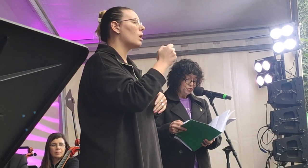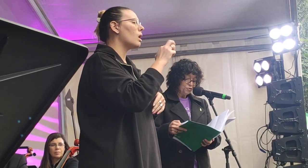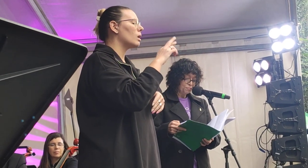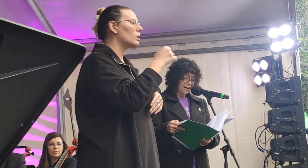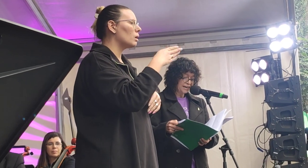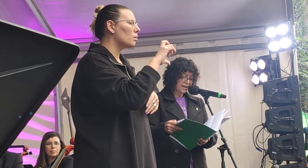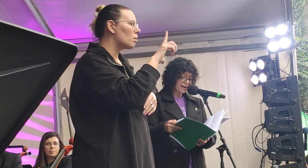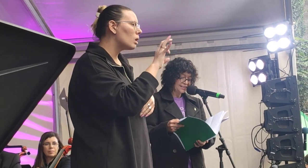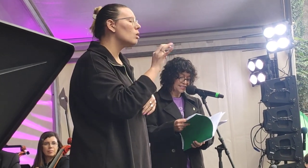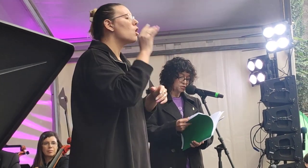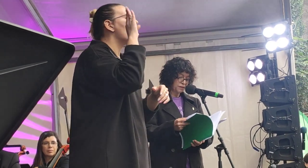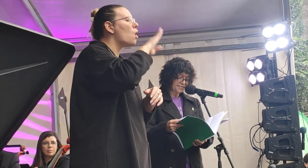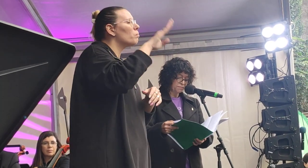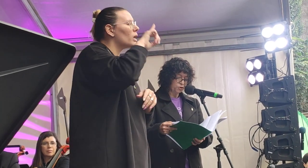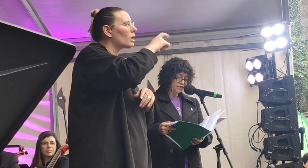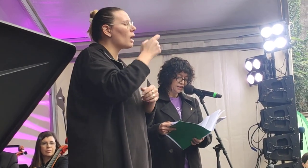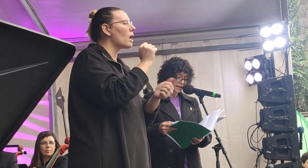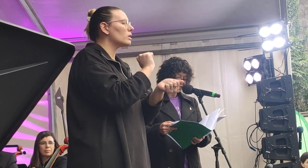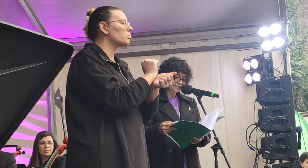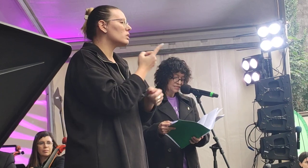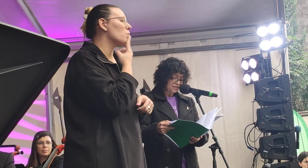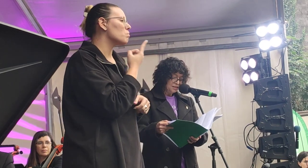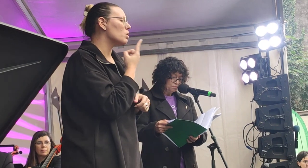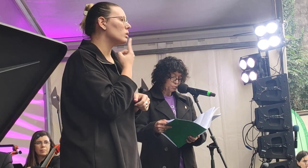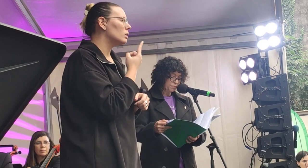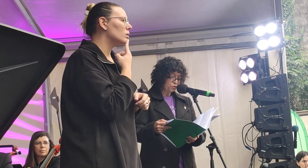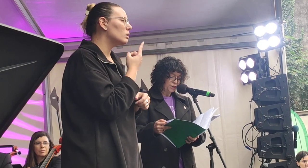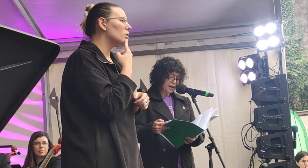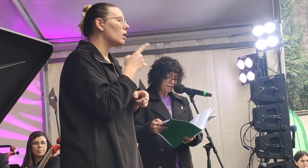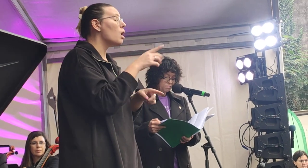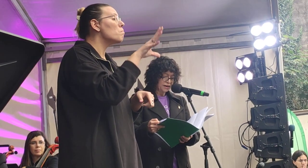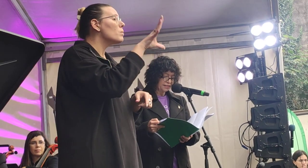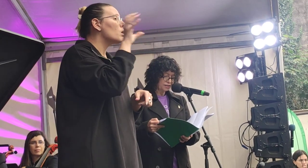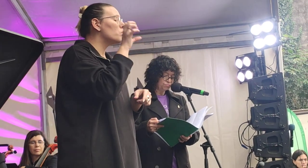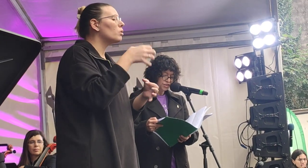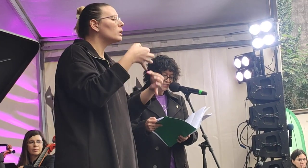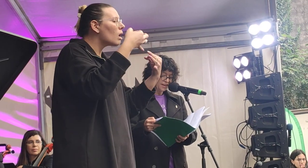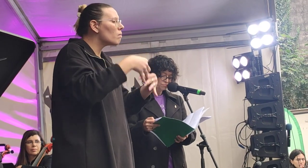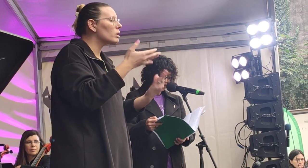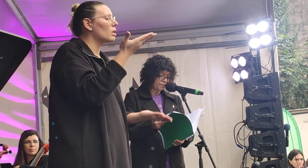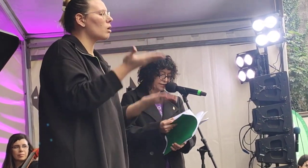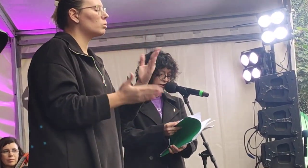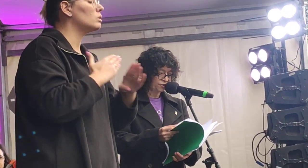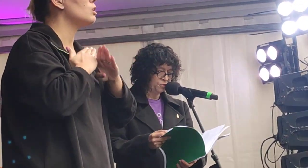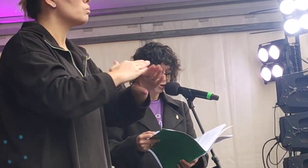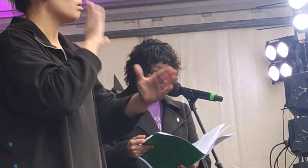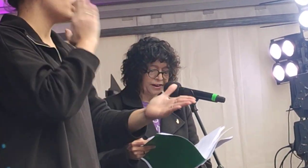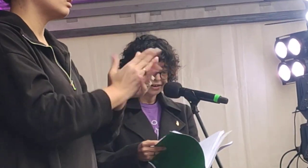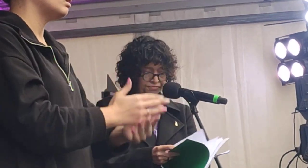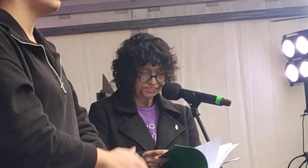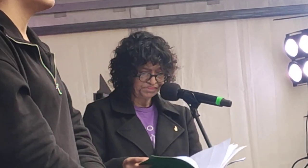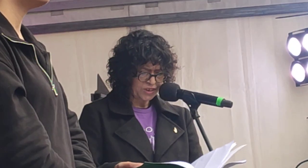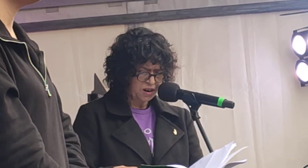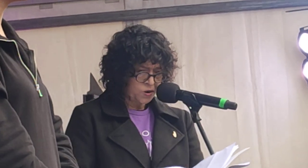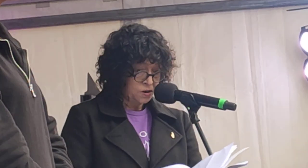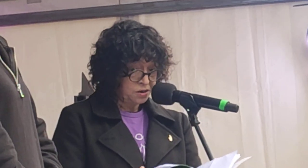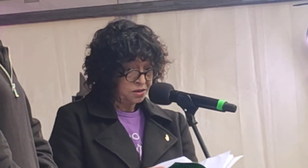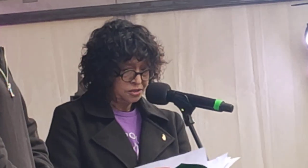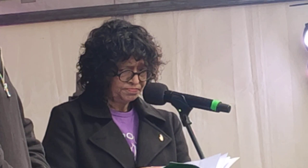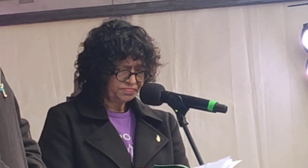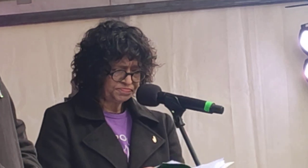Arevalo homenajea a las expresas políticas por memoria, verdad, justicia y nunca más terrorismo de Estado.